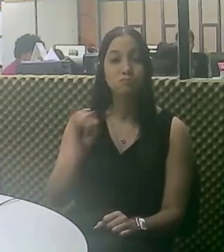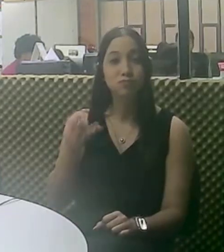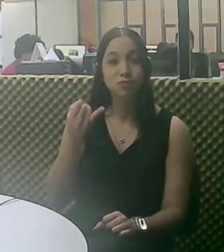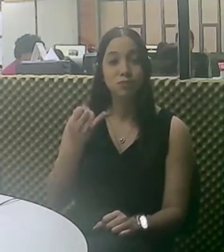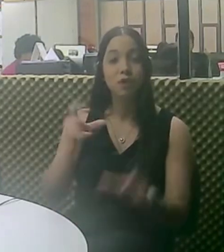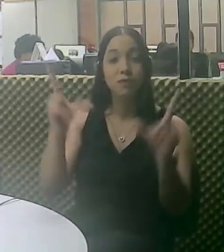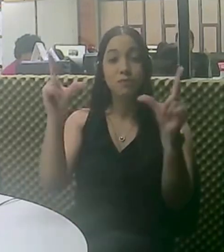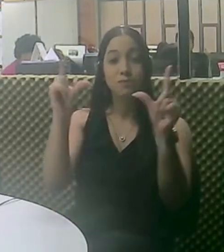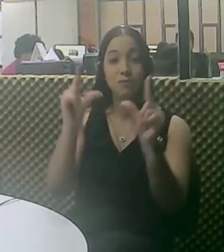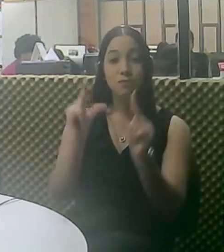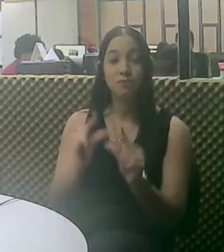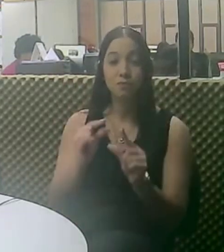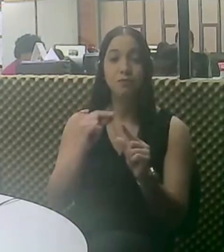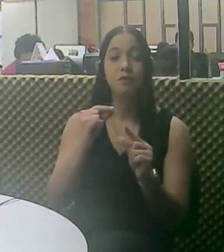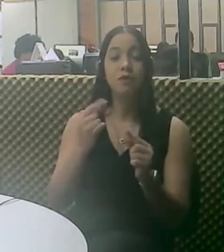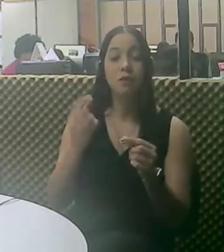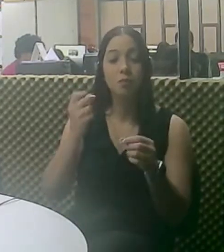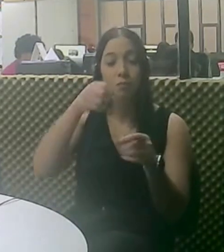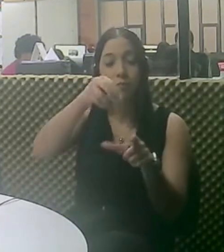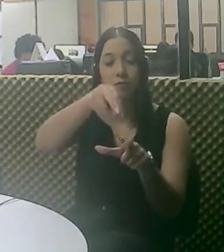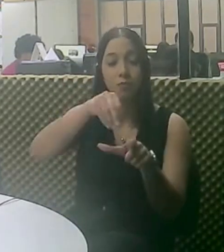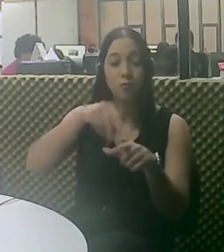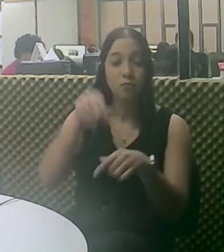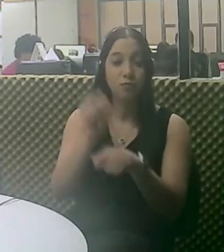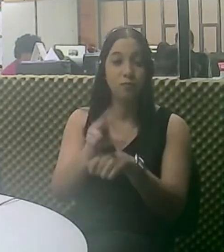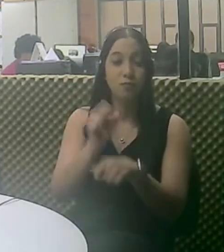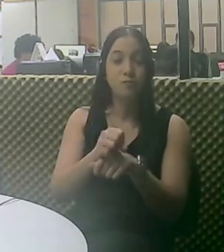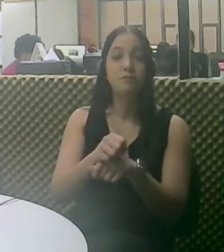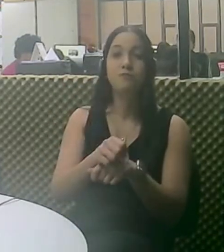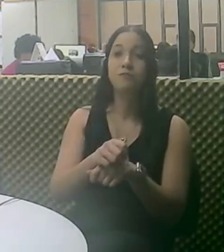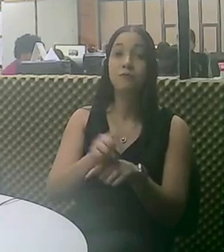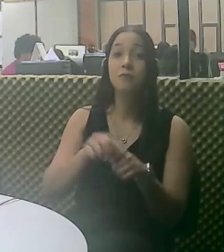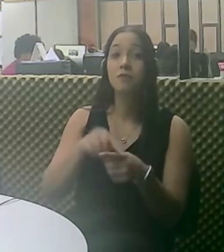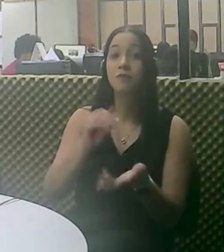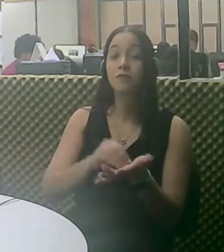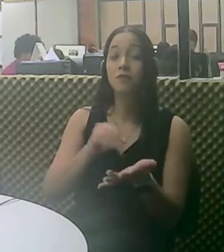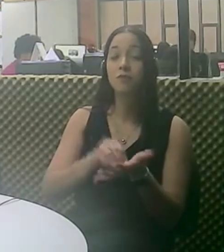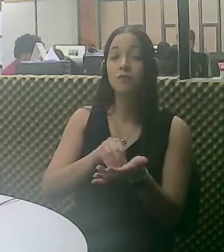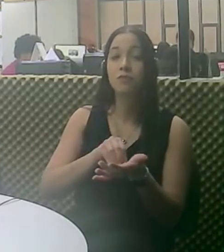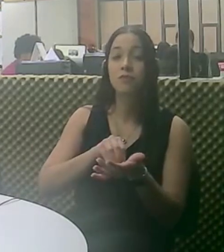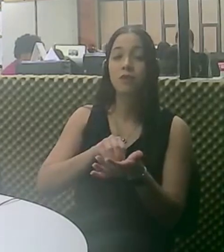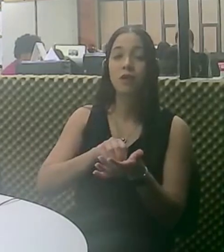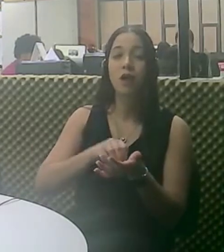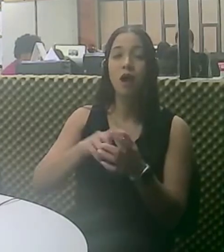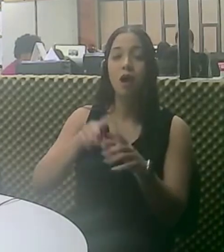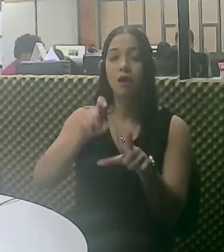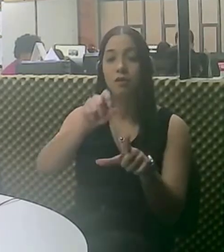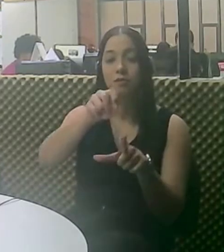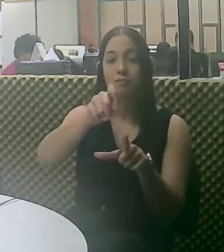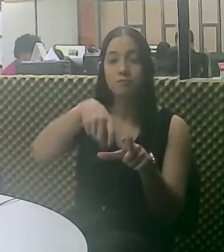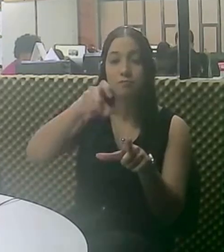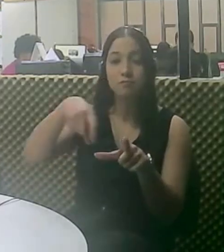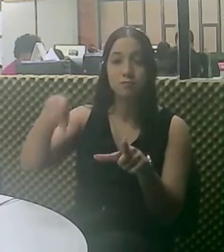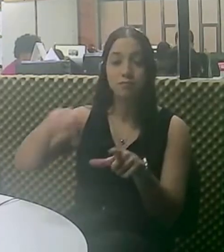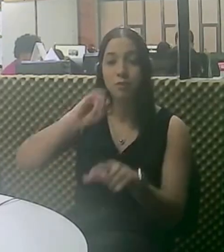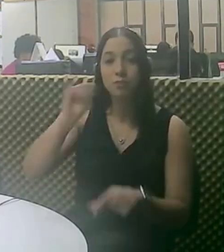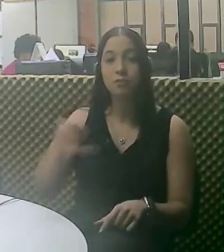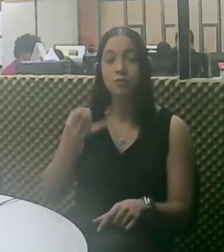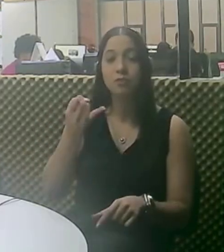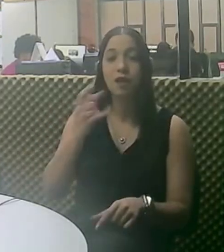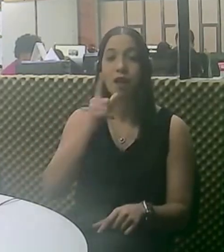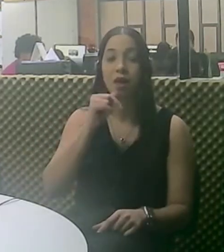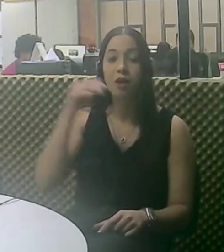da necessidade de emprego de fertilizantes químicos, ausência de defensivos agrícolas e reaproveitamento de